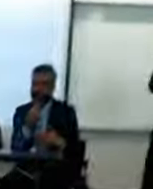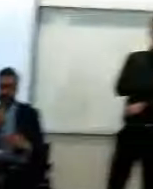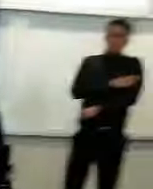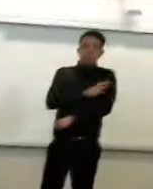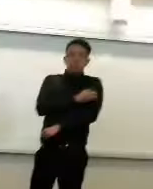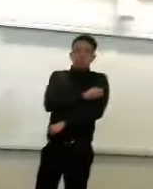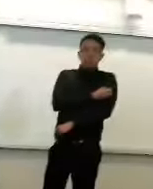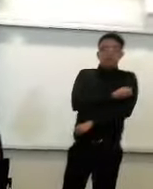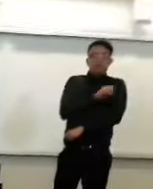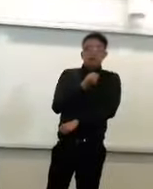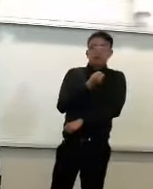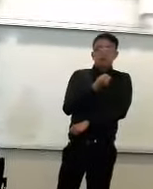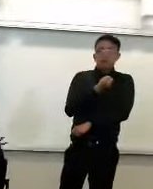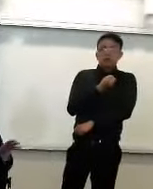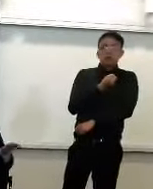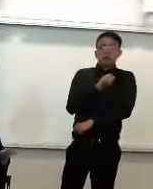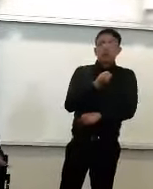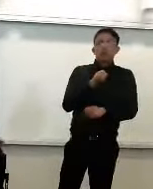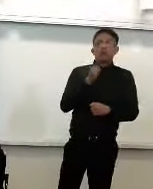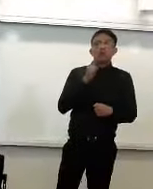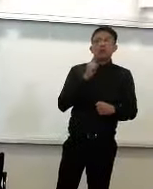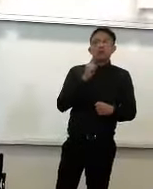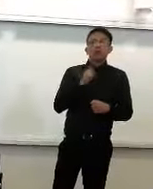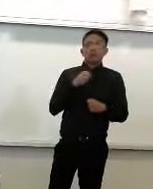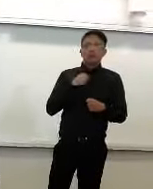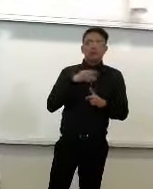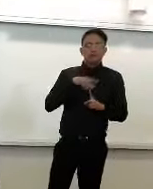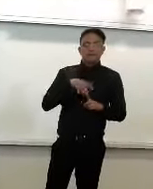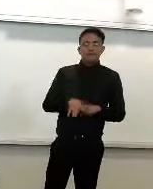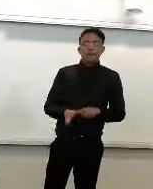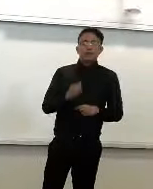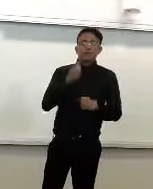niña, que sea retirado por los efectos que genera la salud.